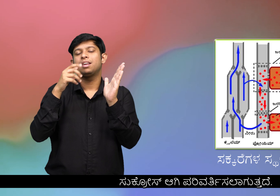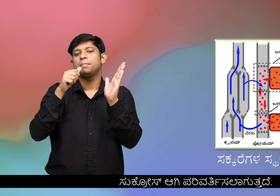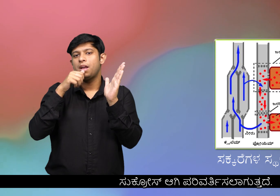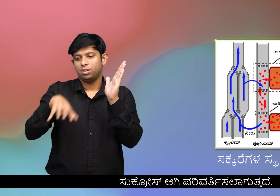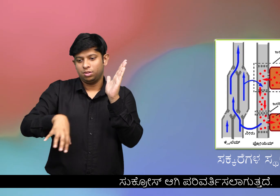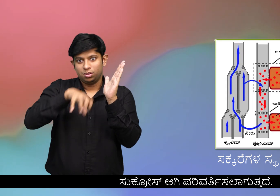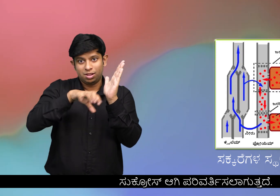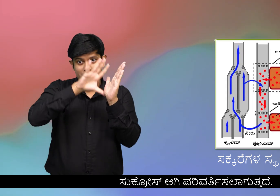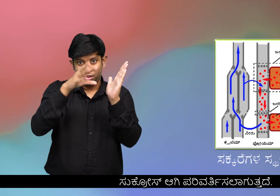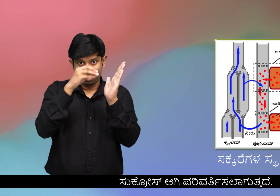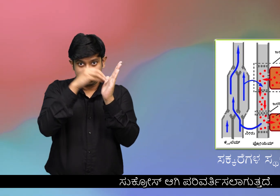ಪರಿವರ್ತಿಸಲಾಗುತ್ತದೆ.